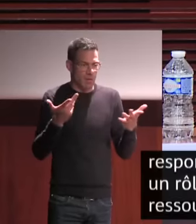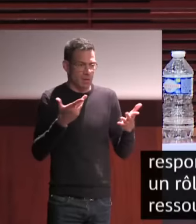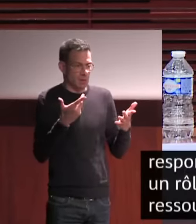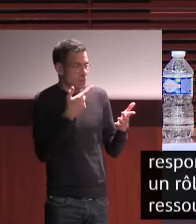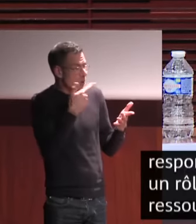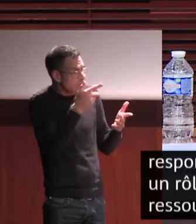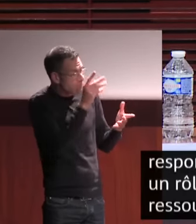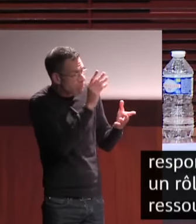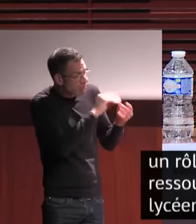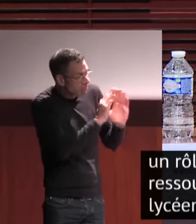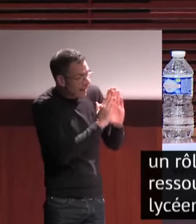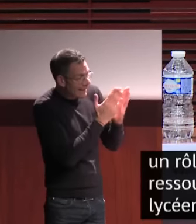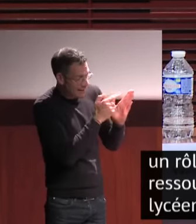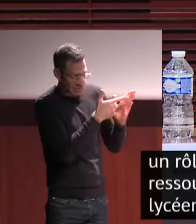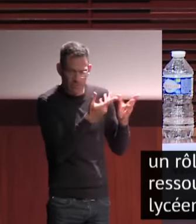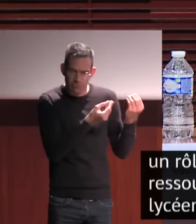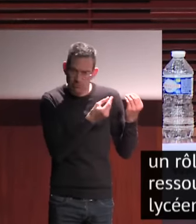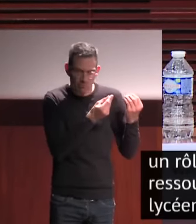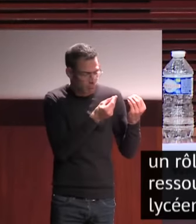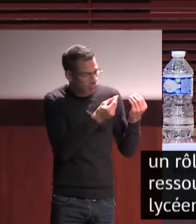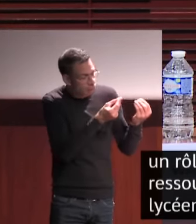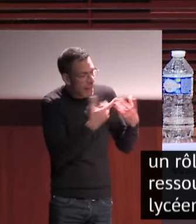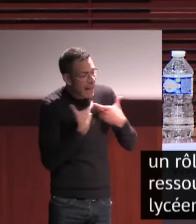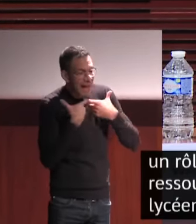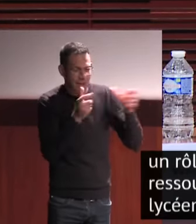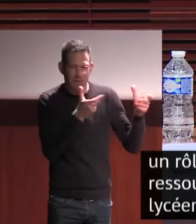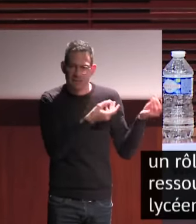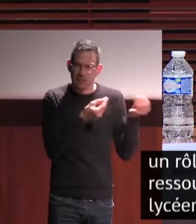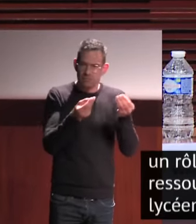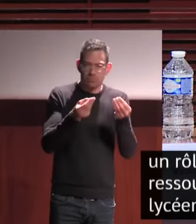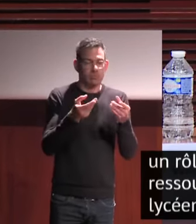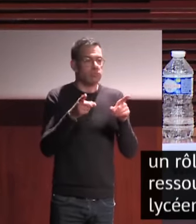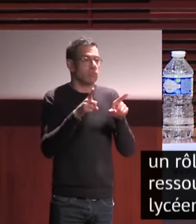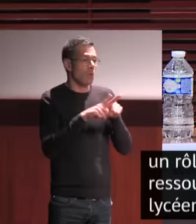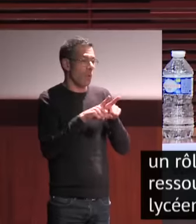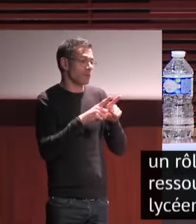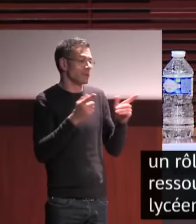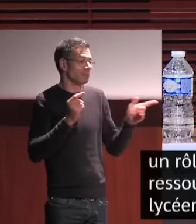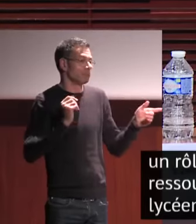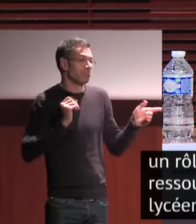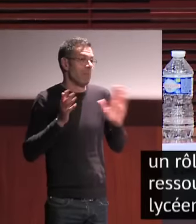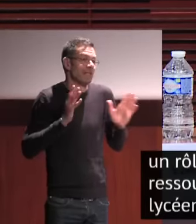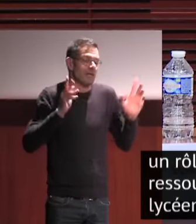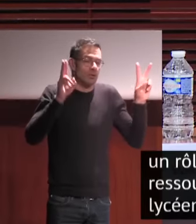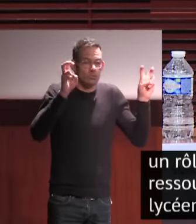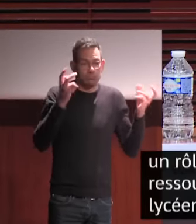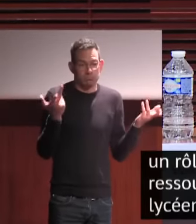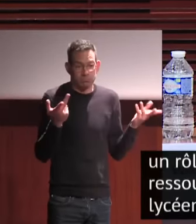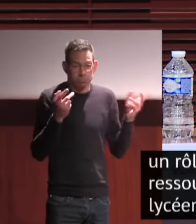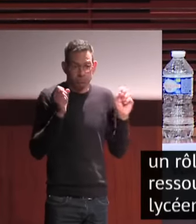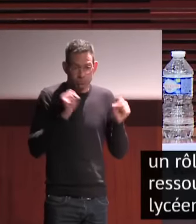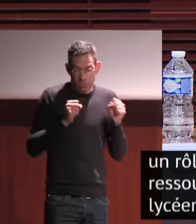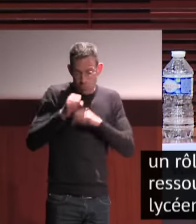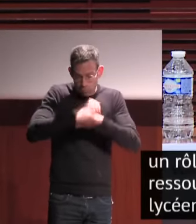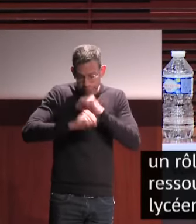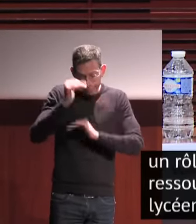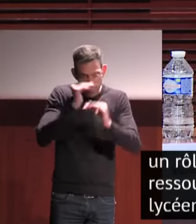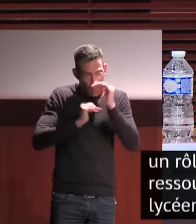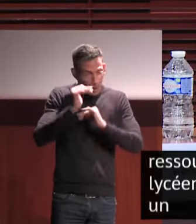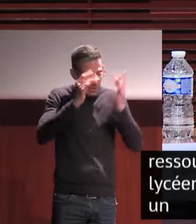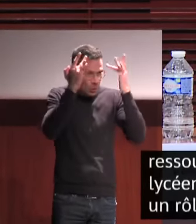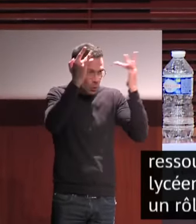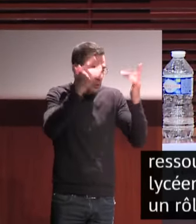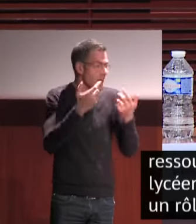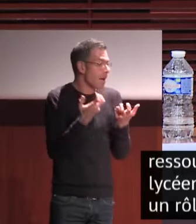fait, de l'objet livre, et un rôle de médiation par des propositions de programmation culturelle, telles